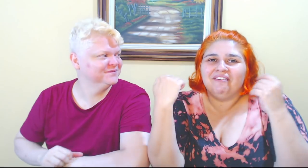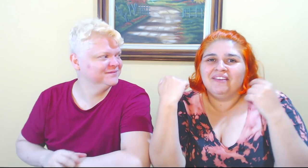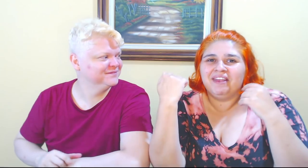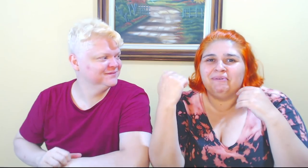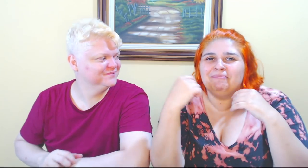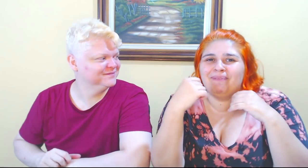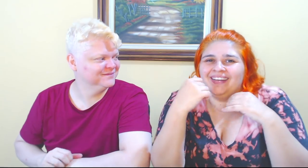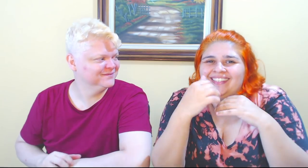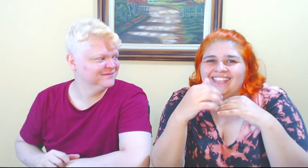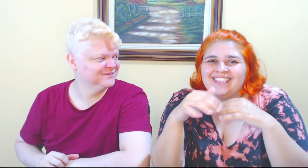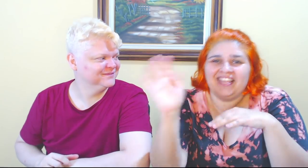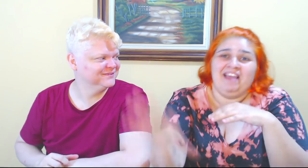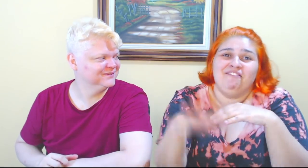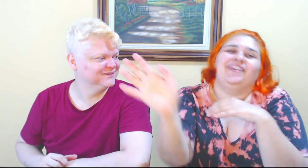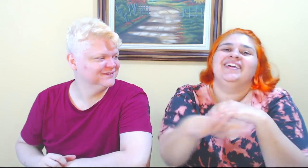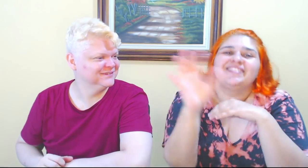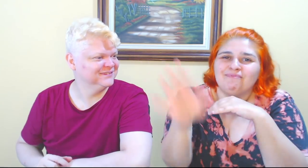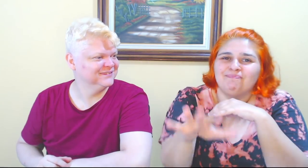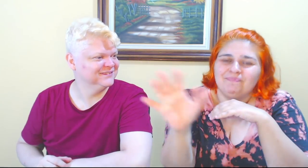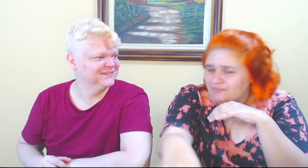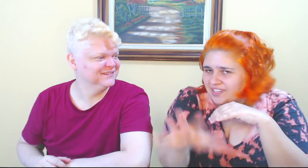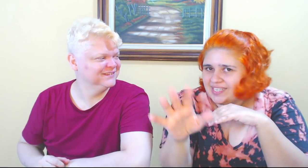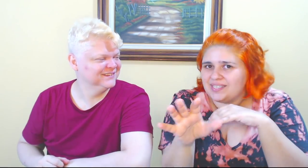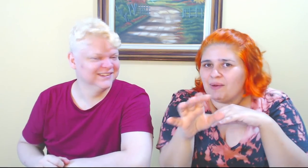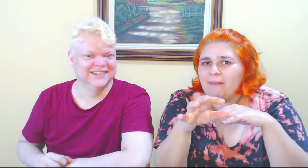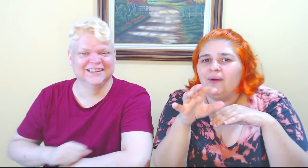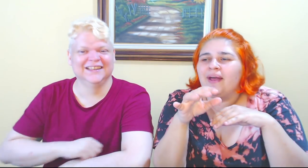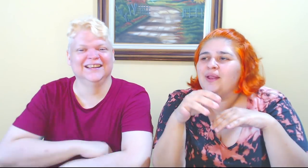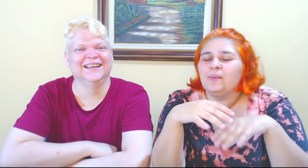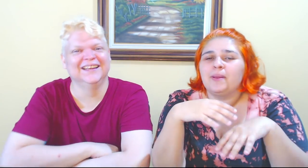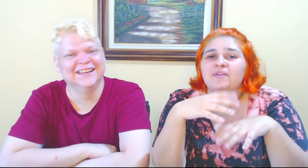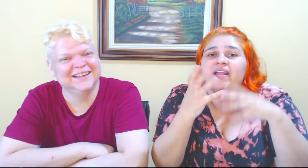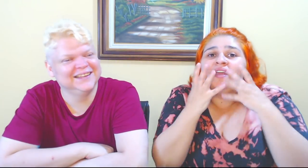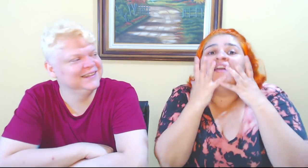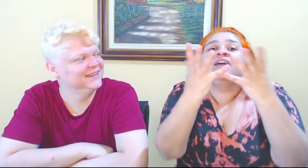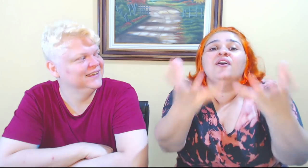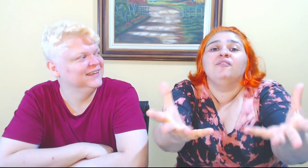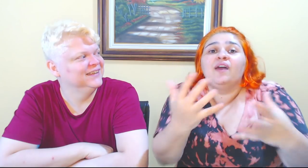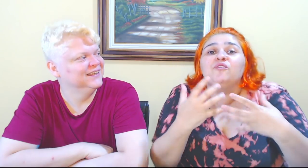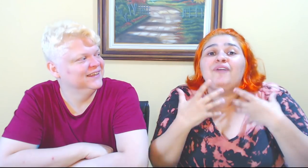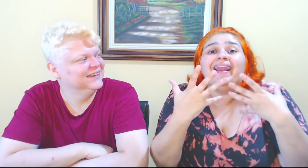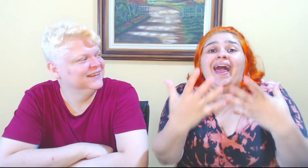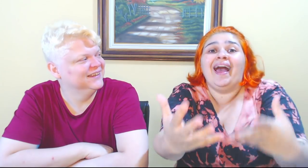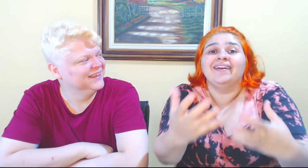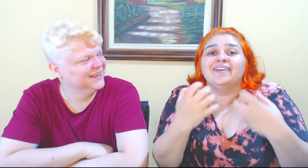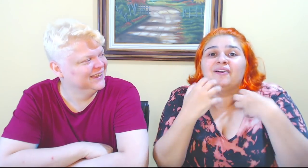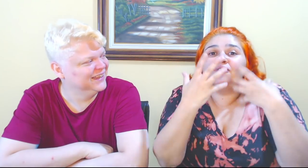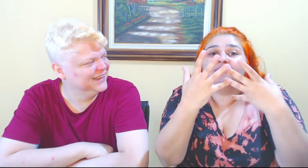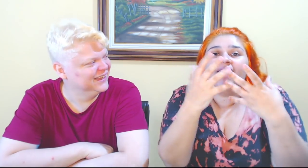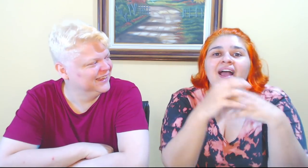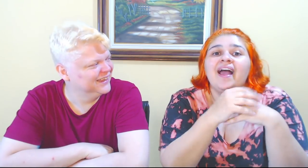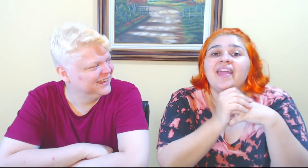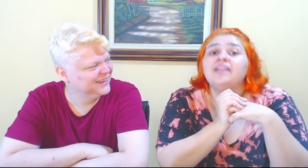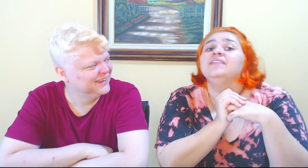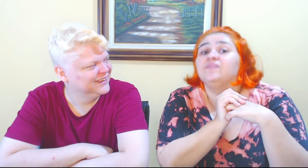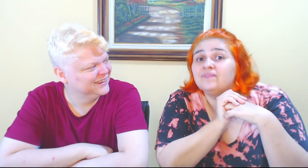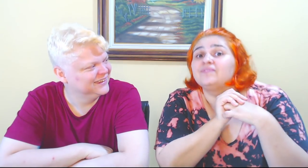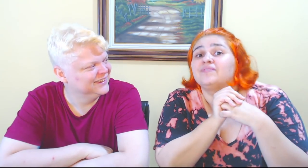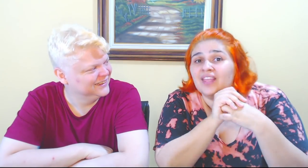eu virei Meu ponto assim Aí eu fiquei Fazendo assim com a mão Aí ele olhou para mim Eu falei Quero falar Eu quero falar Aí ele Eu